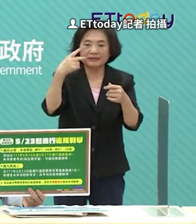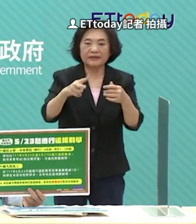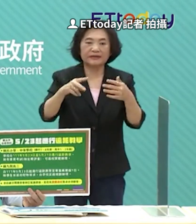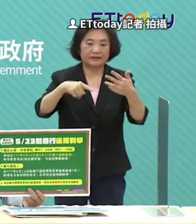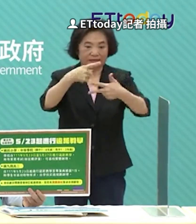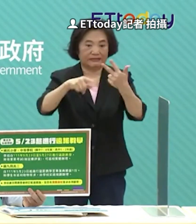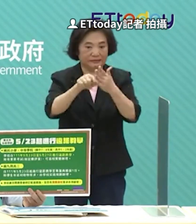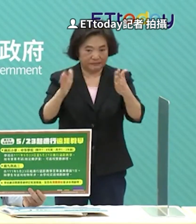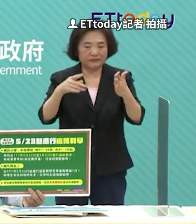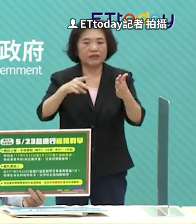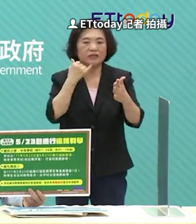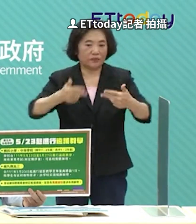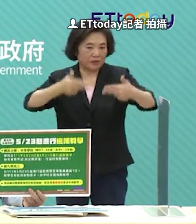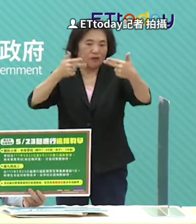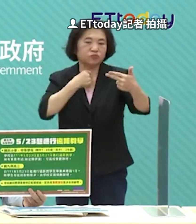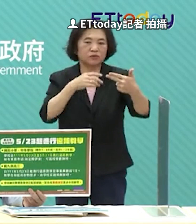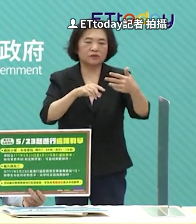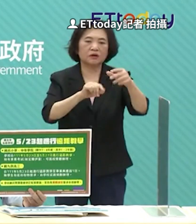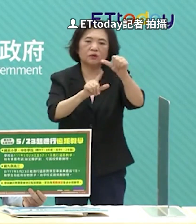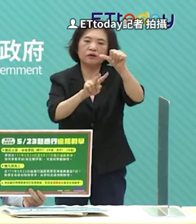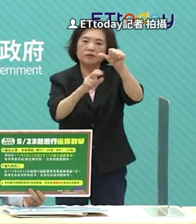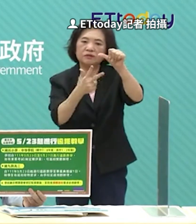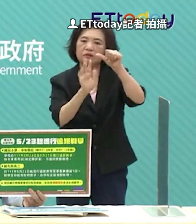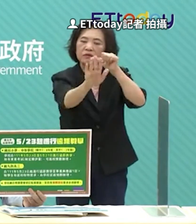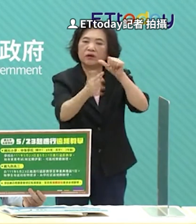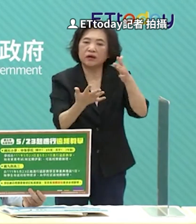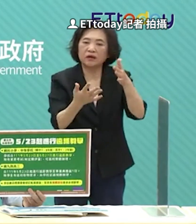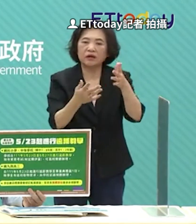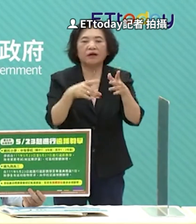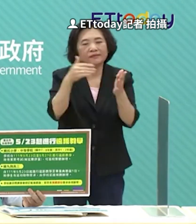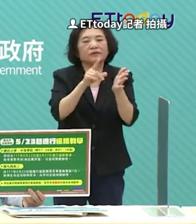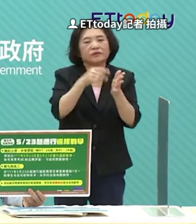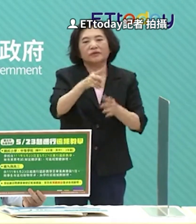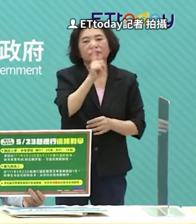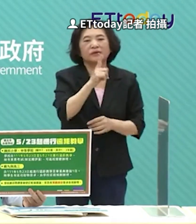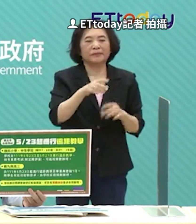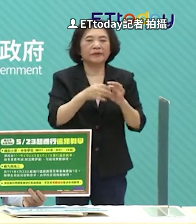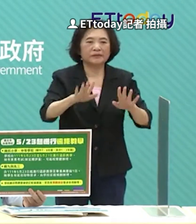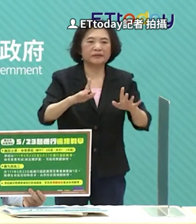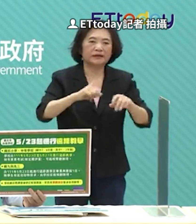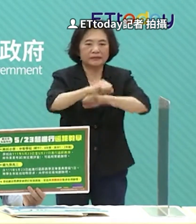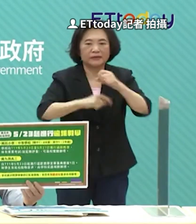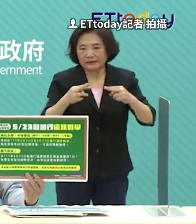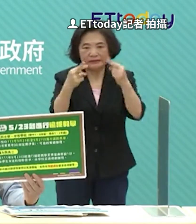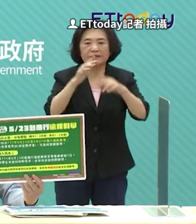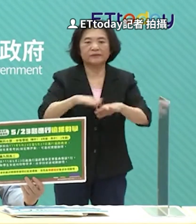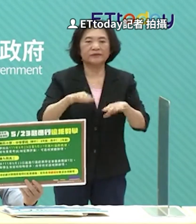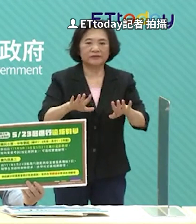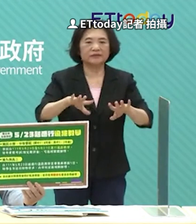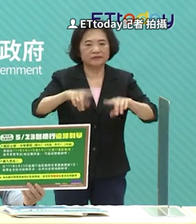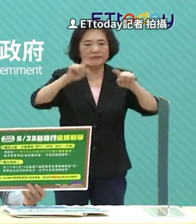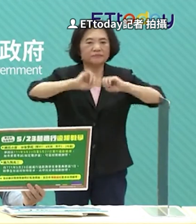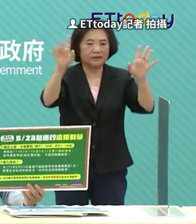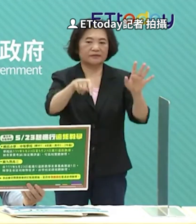距教学。但你还问说，啊，5月27号以后，到时候再跟你们讲，反正这个都动态的，所以就先这样